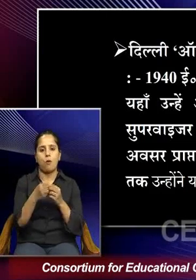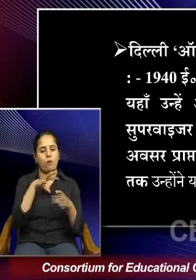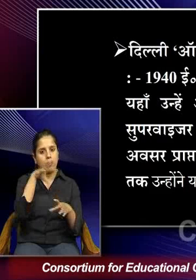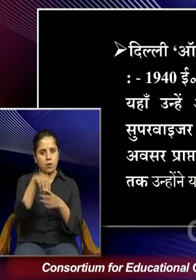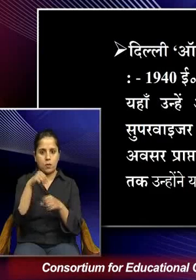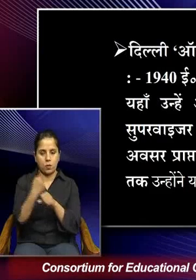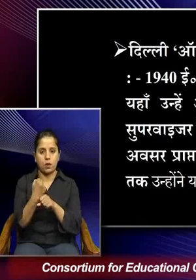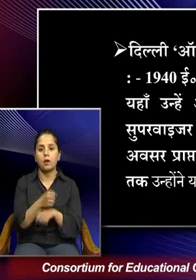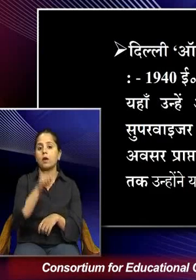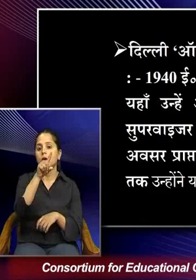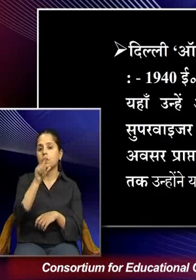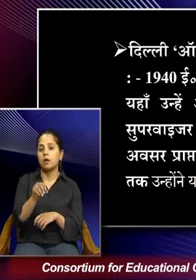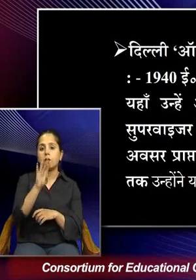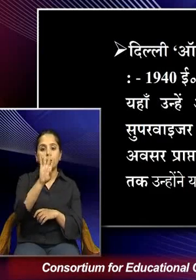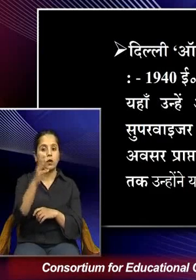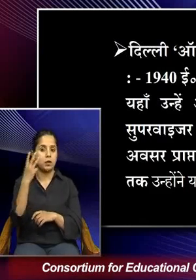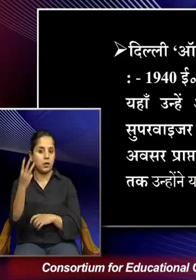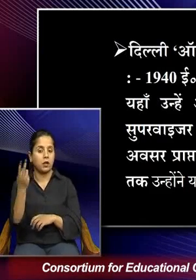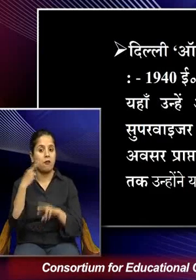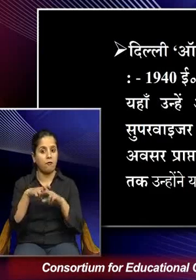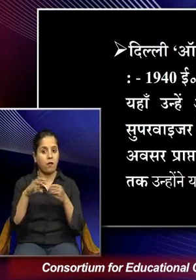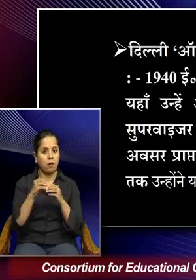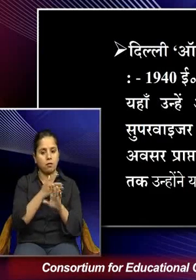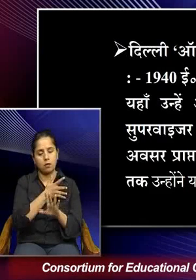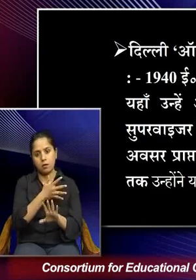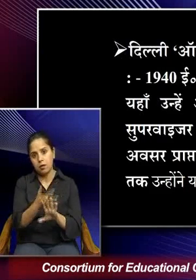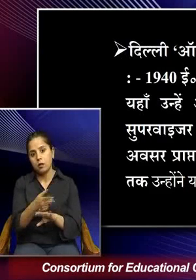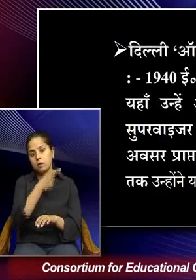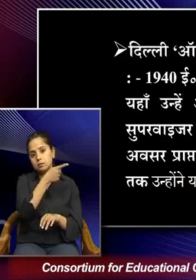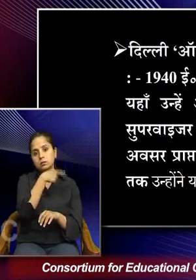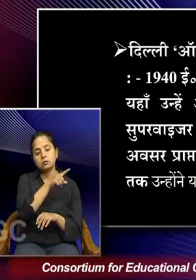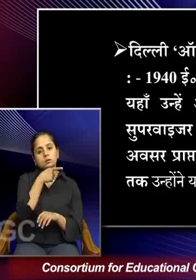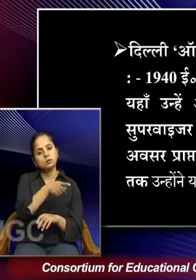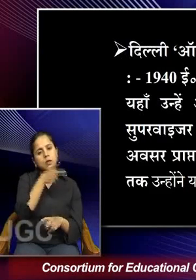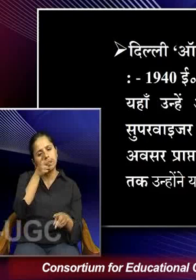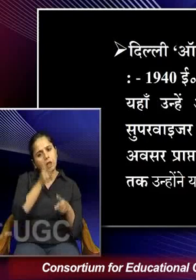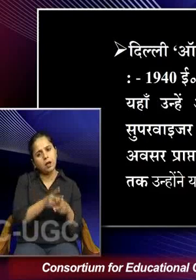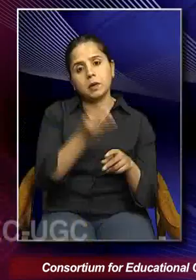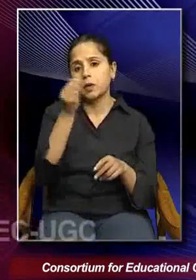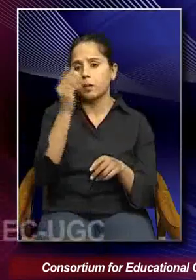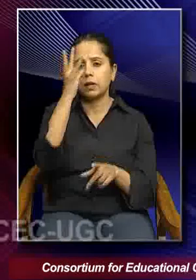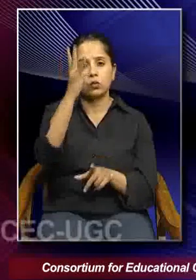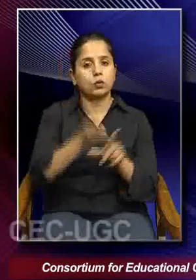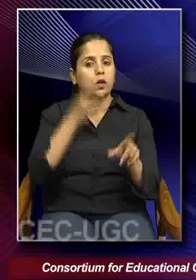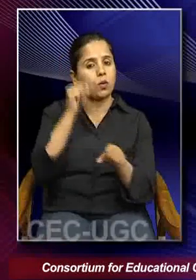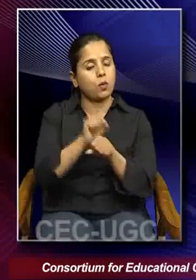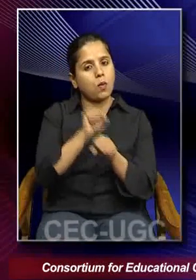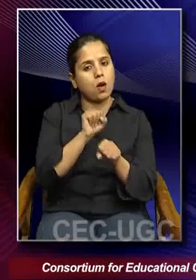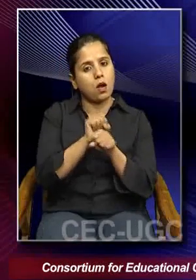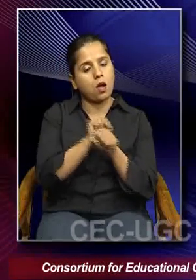1943 की फरवरी तक उन्होंने यहां लगभग 3 वर्ष कार्य